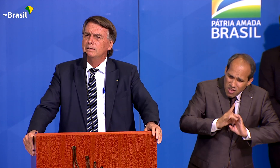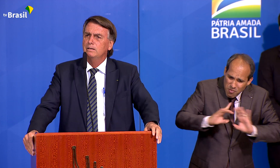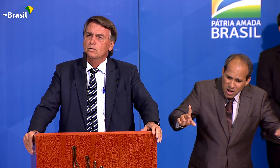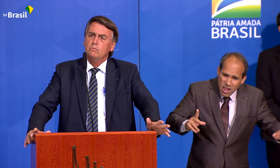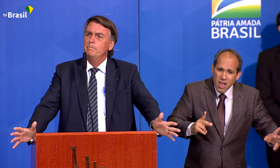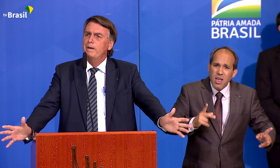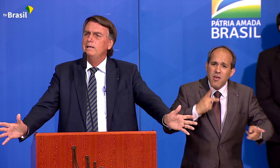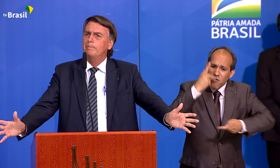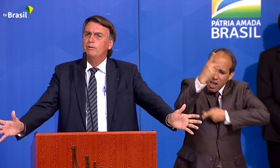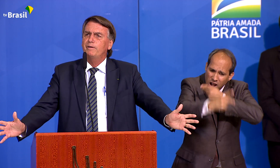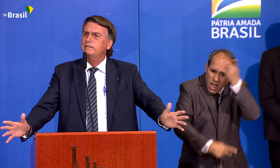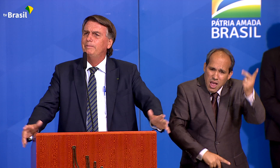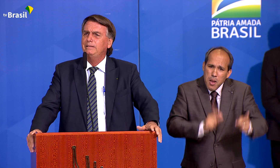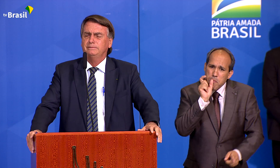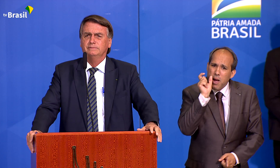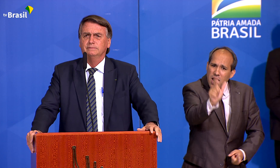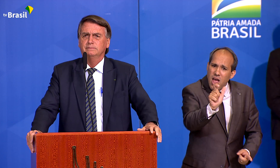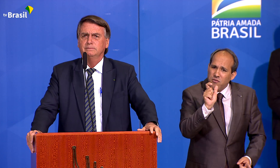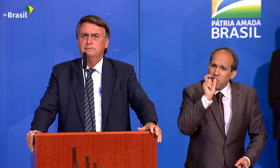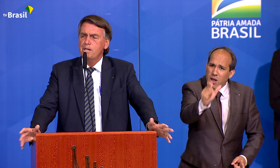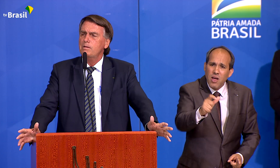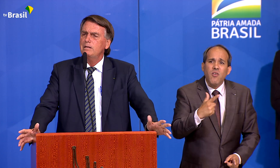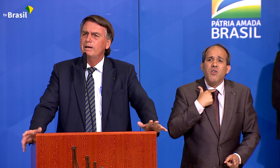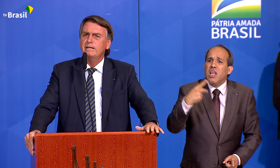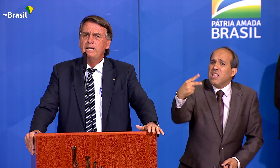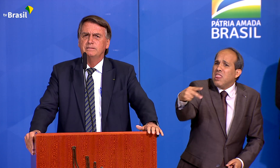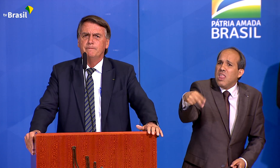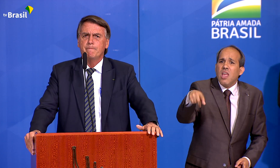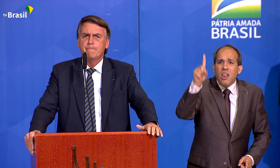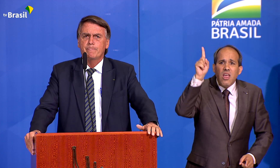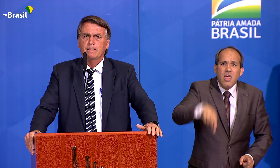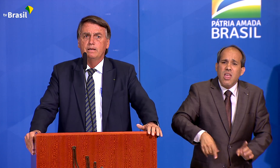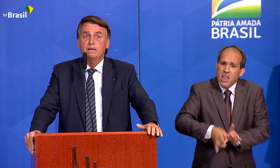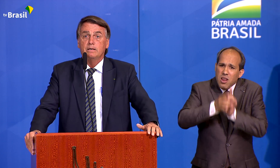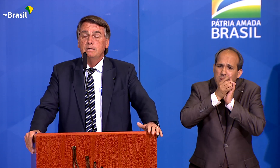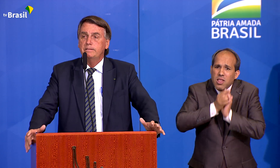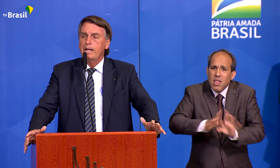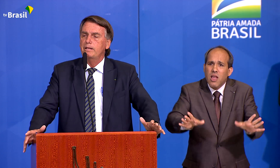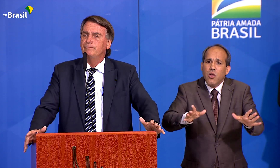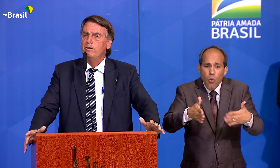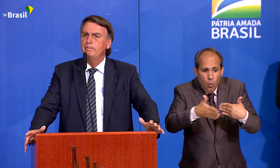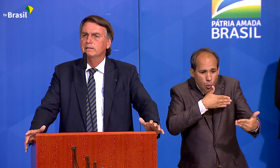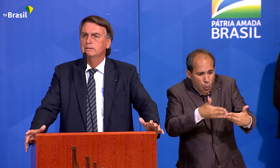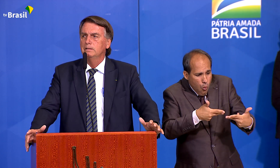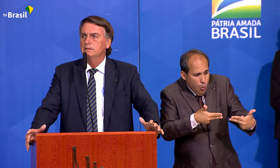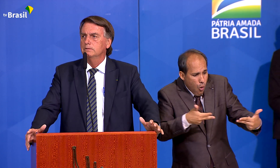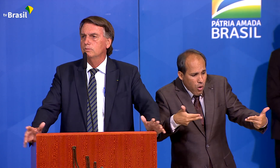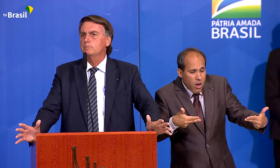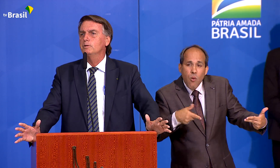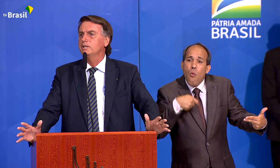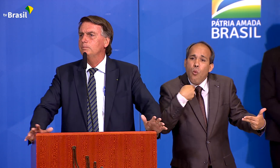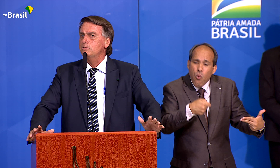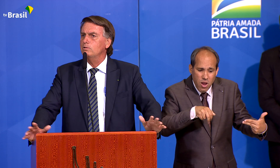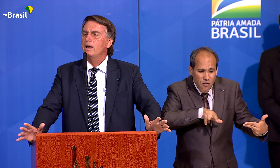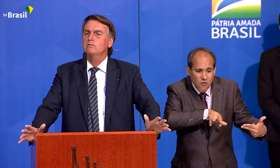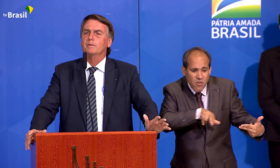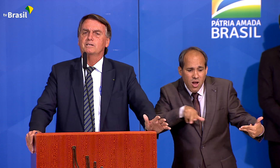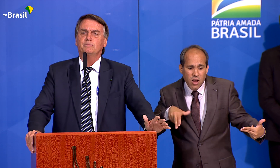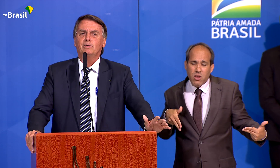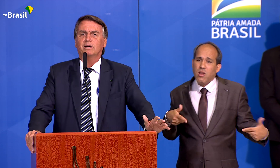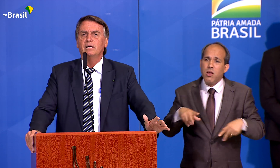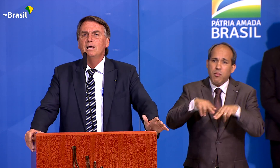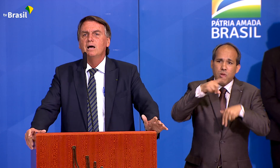usando a palavra como bem lhe aprouvesse também isso é liberdade e dessa forma nós podemos